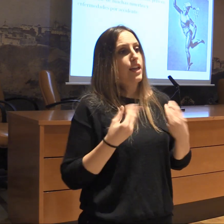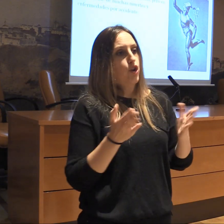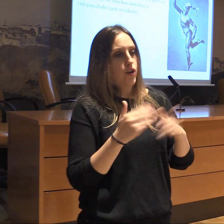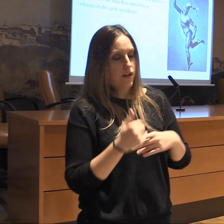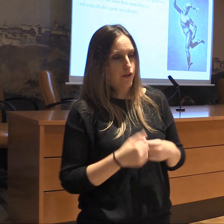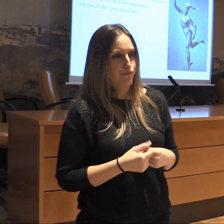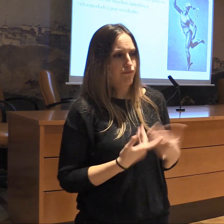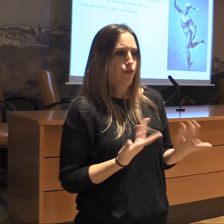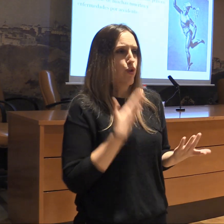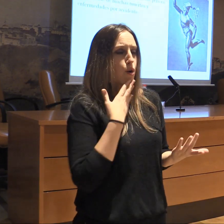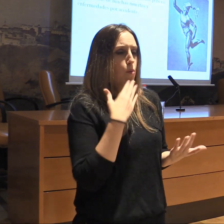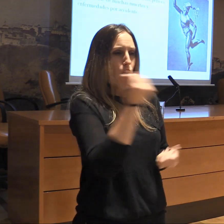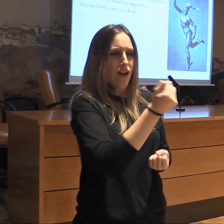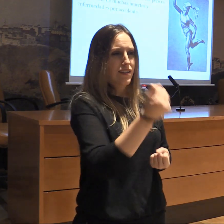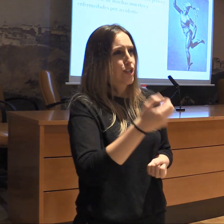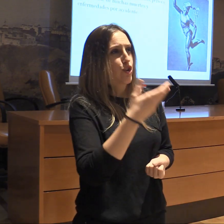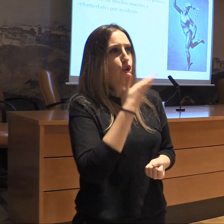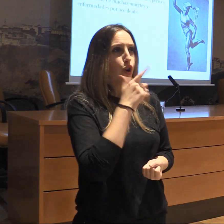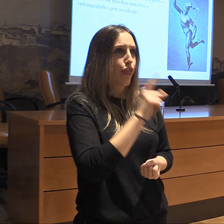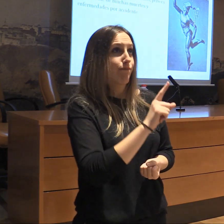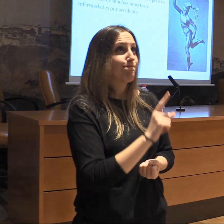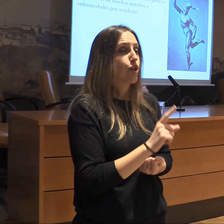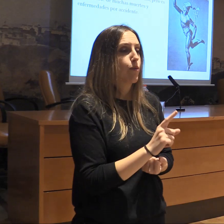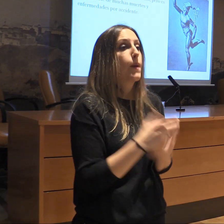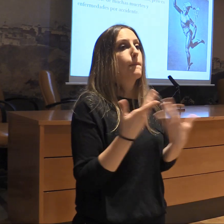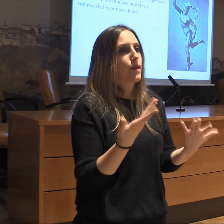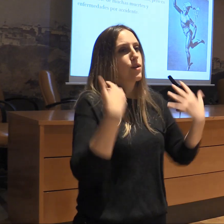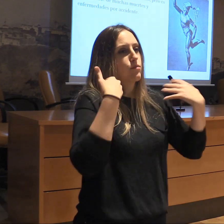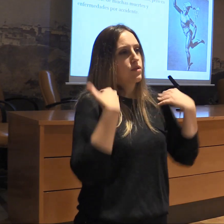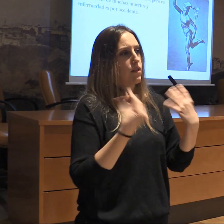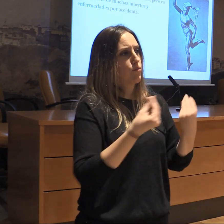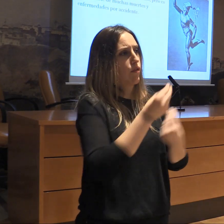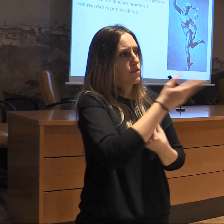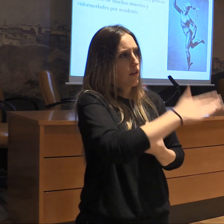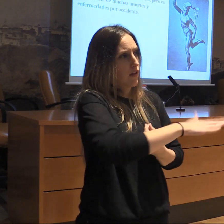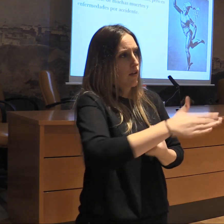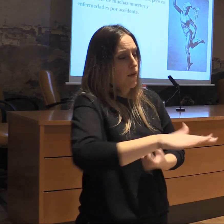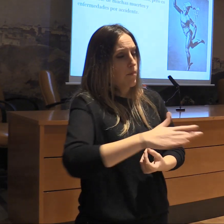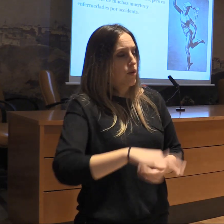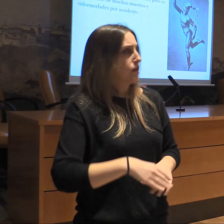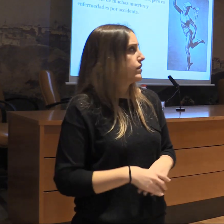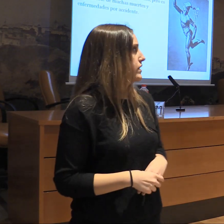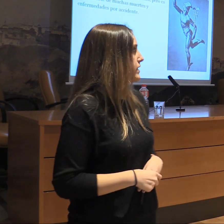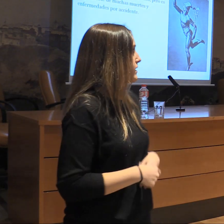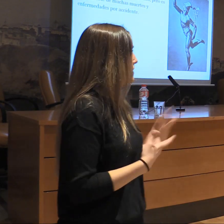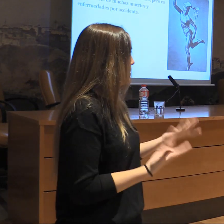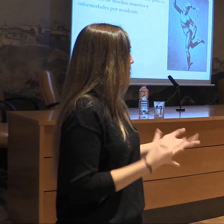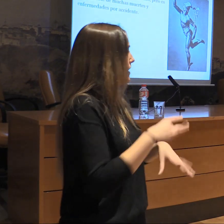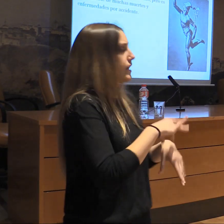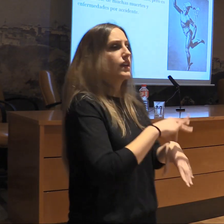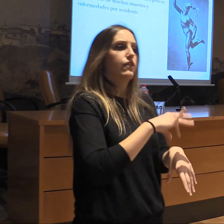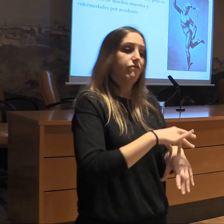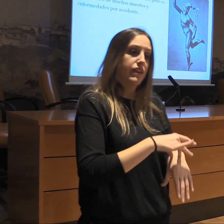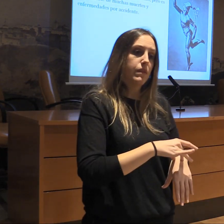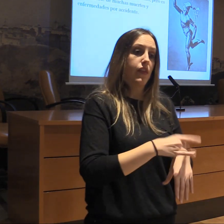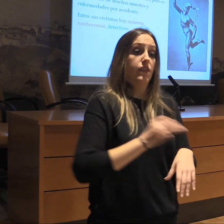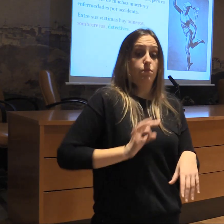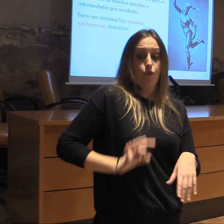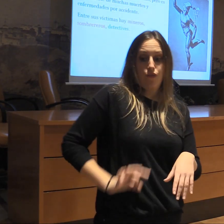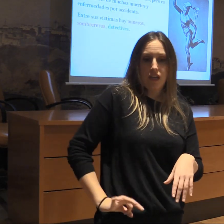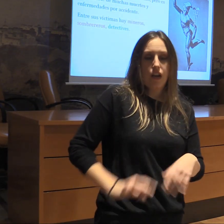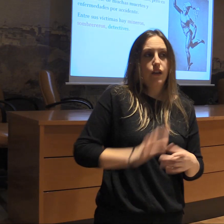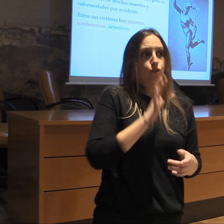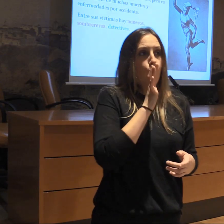conocido como asesino, sin embargo, es responsable de muchísimas muertes. En enfermedades profesionales o